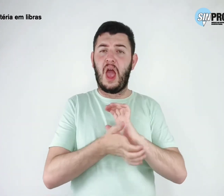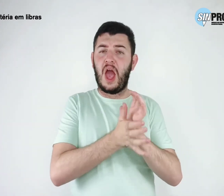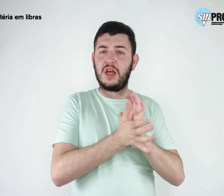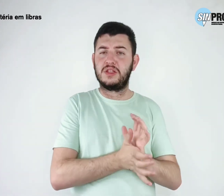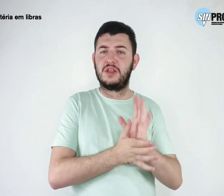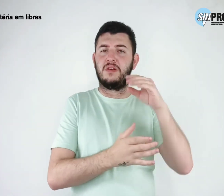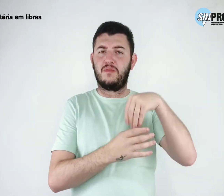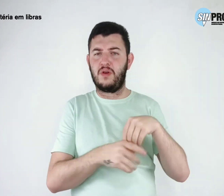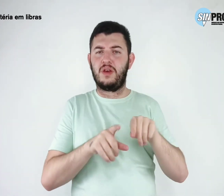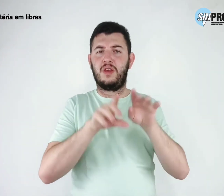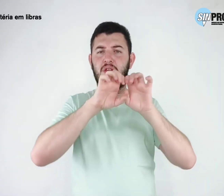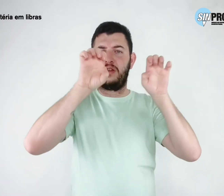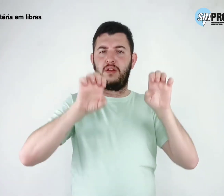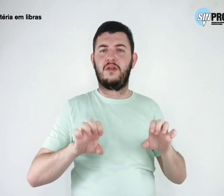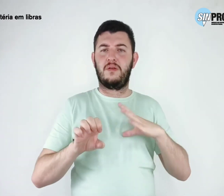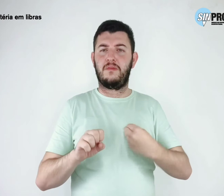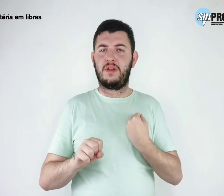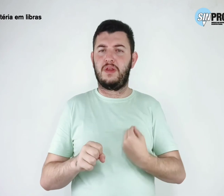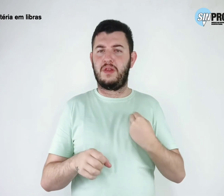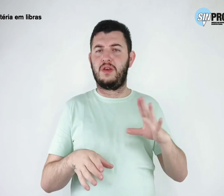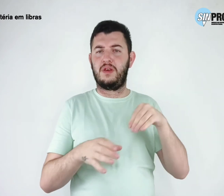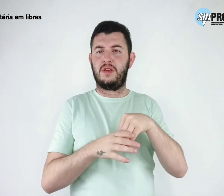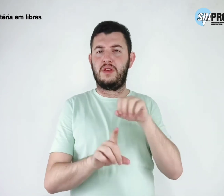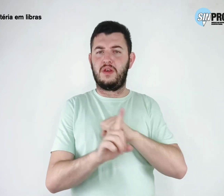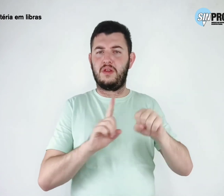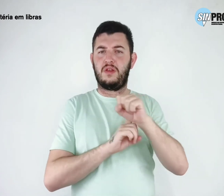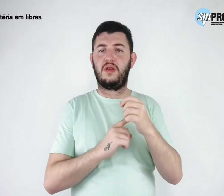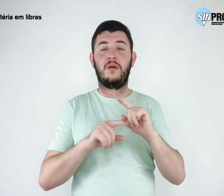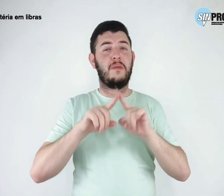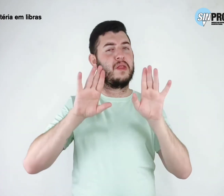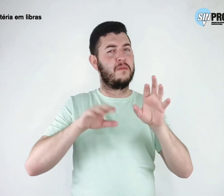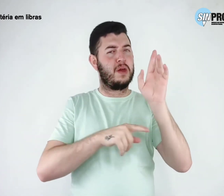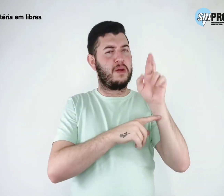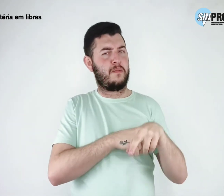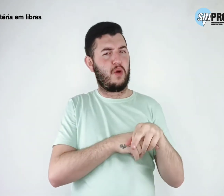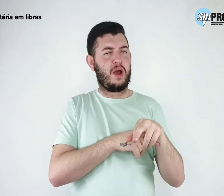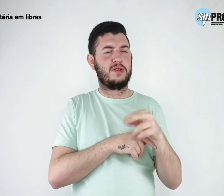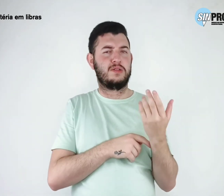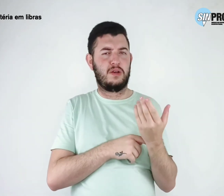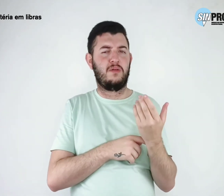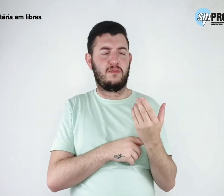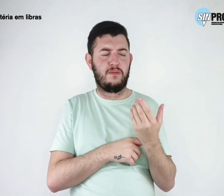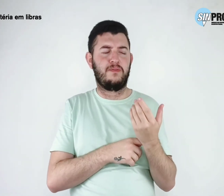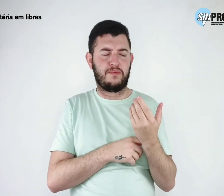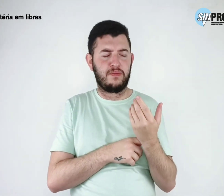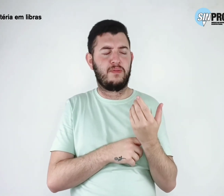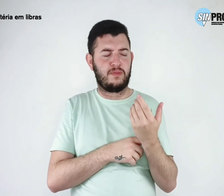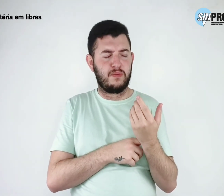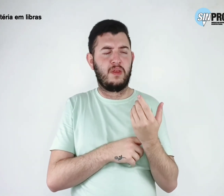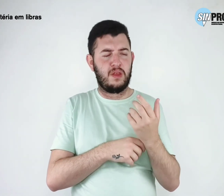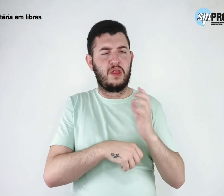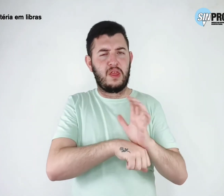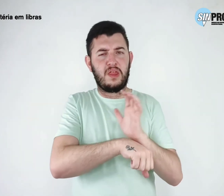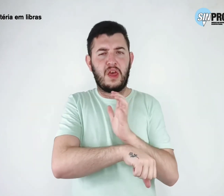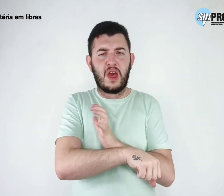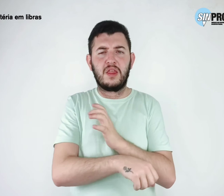estrutural presente em nossa sociedade. E por razão deste, todos os nossos símbolos